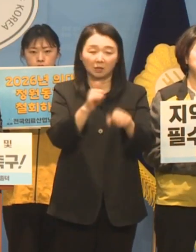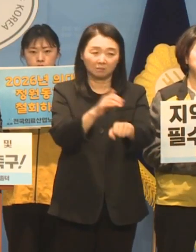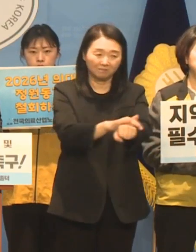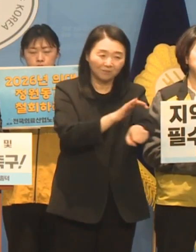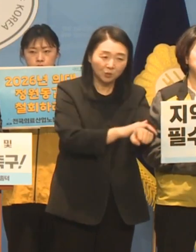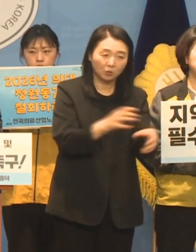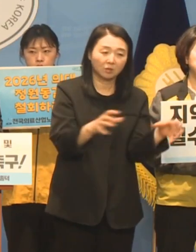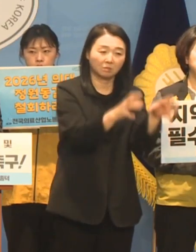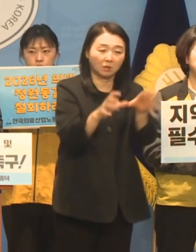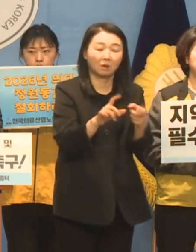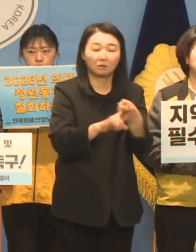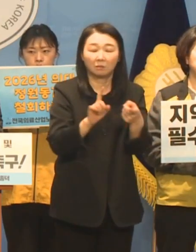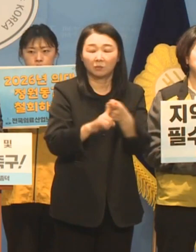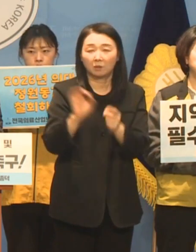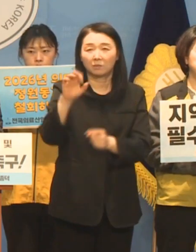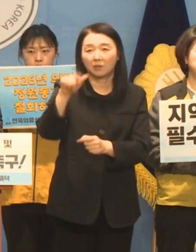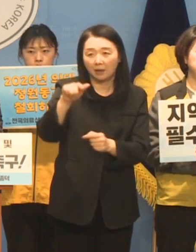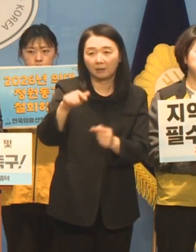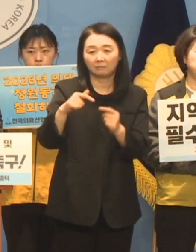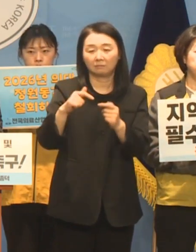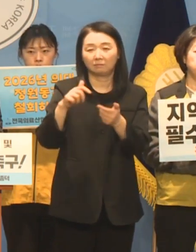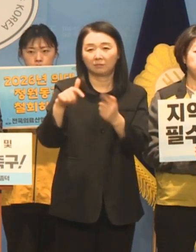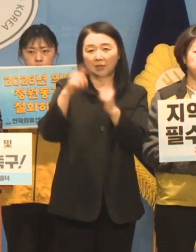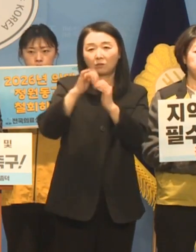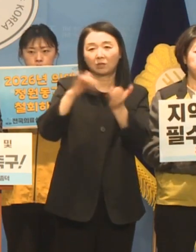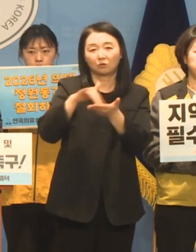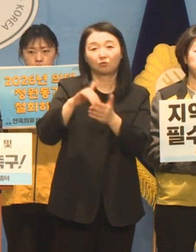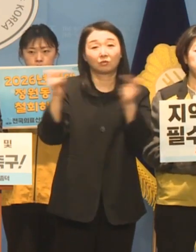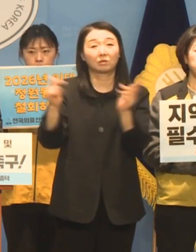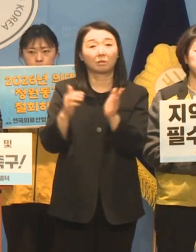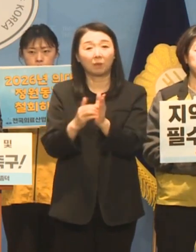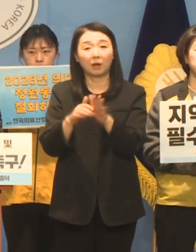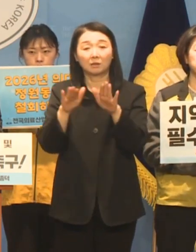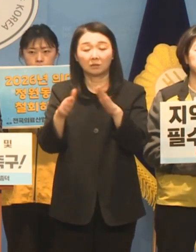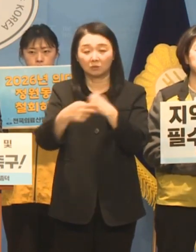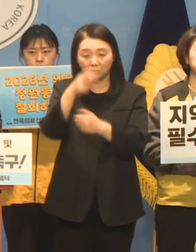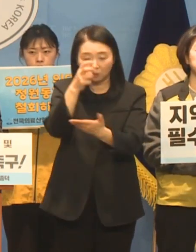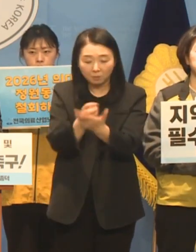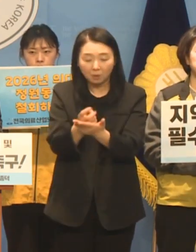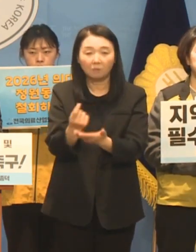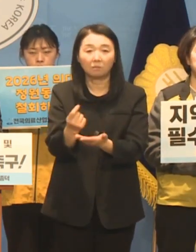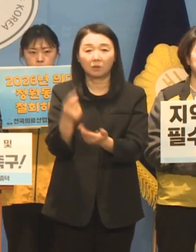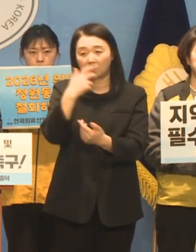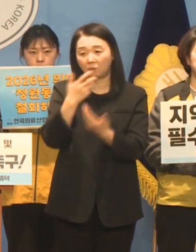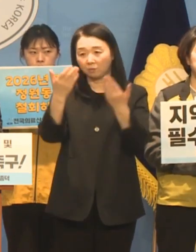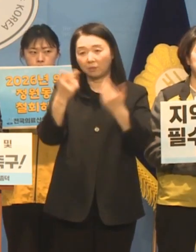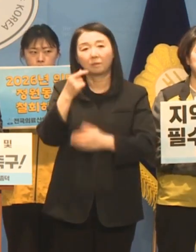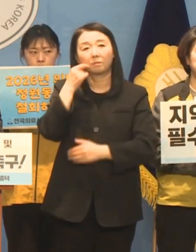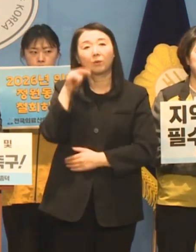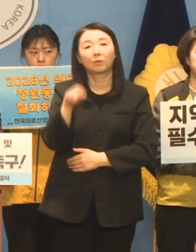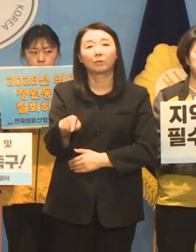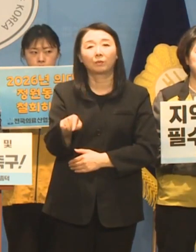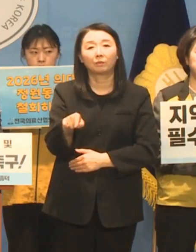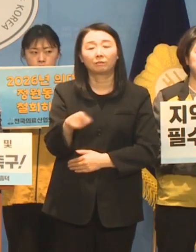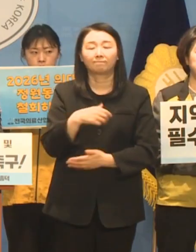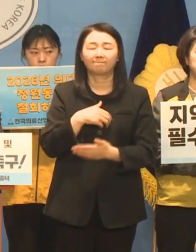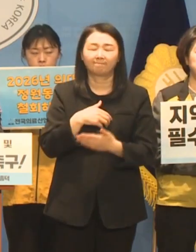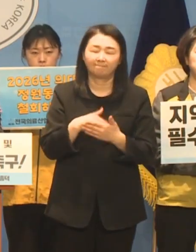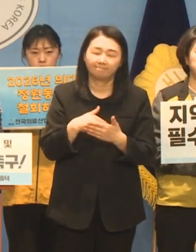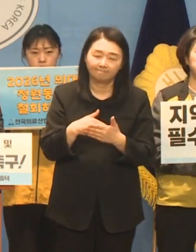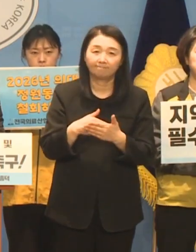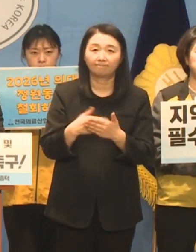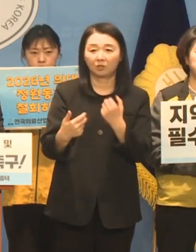이후 그 수가 폭발적으로 증가하였으나 여전히 의료법상 보호받을 수 없는 불완전한